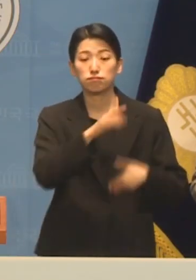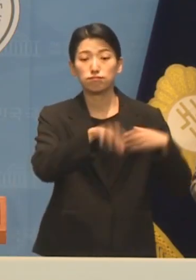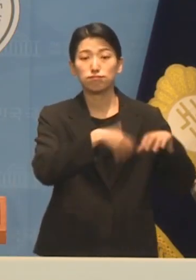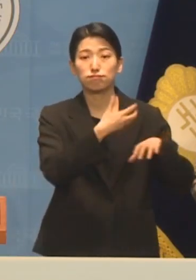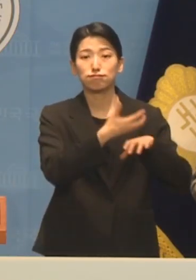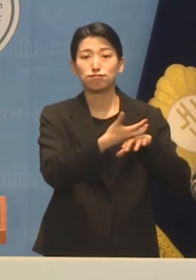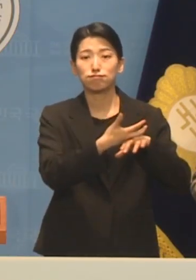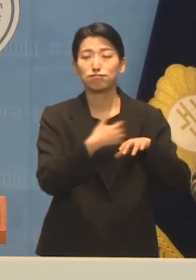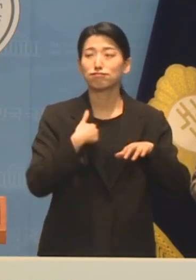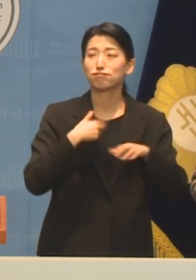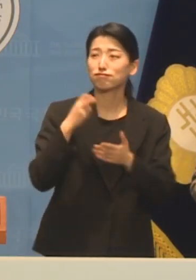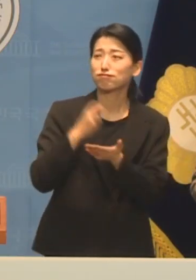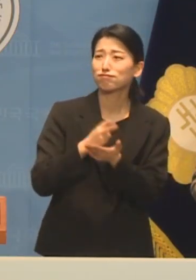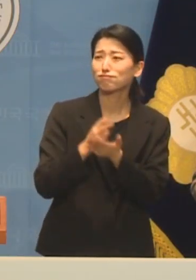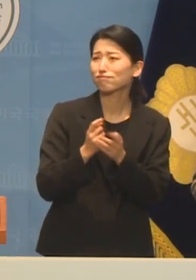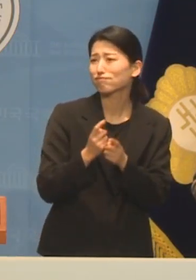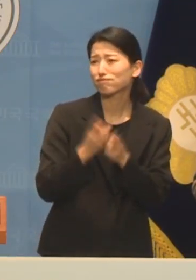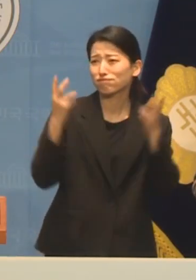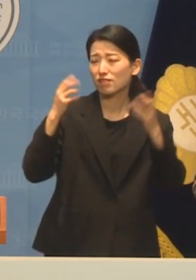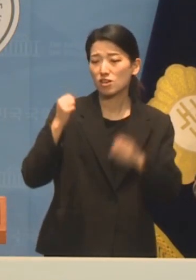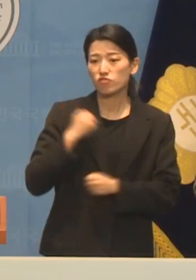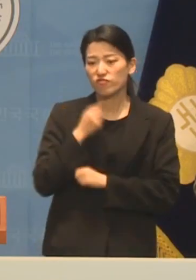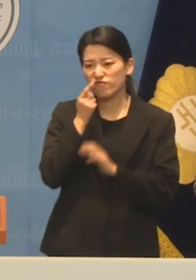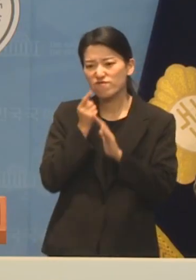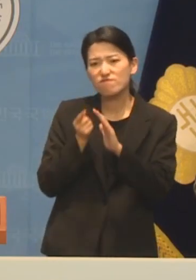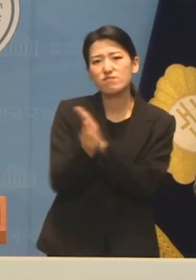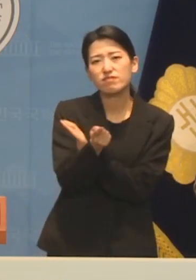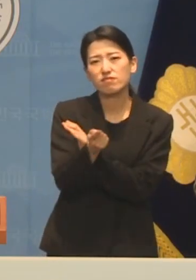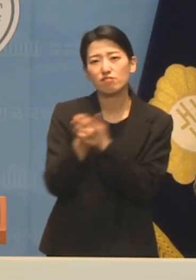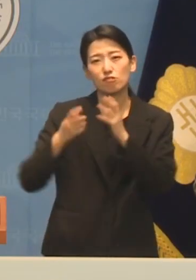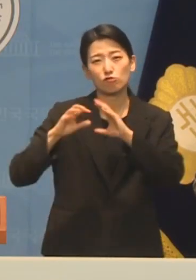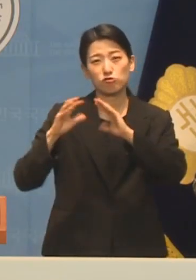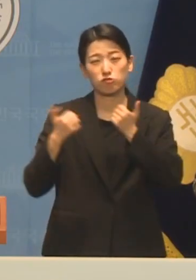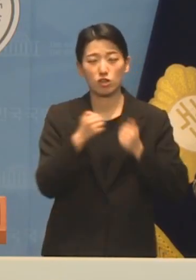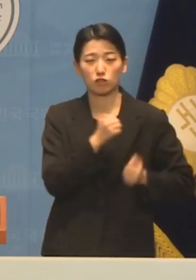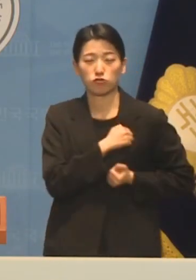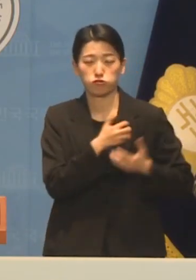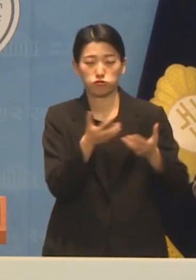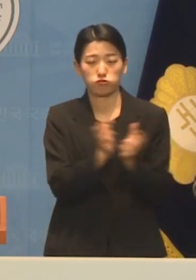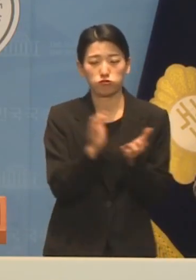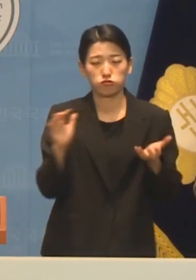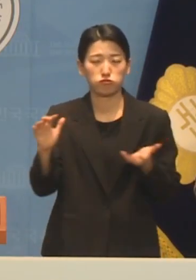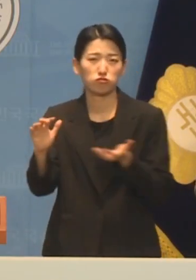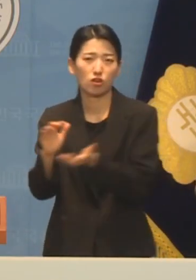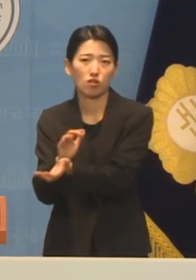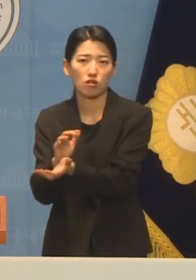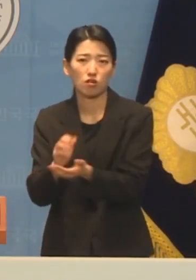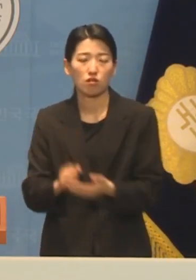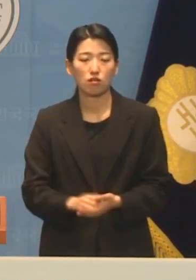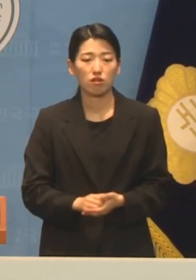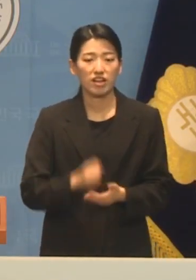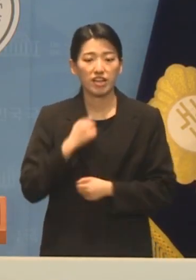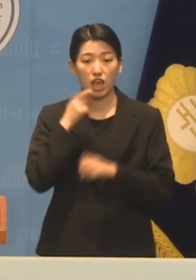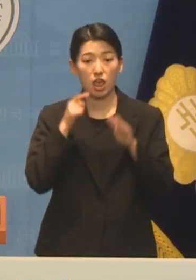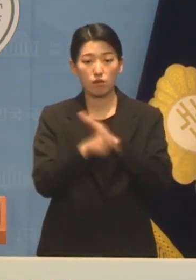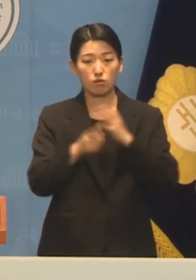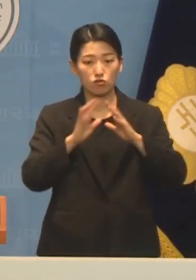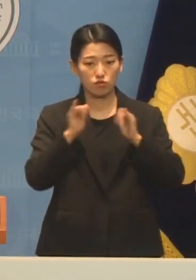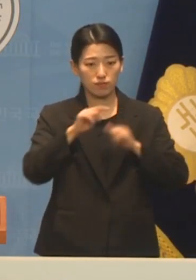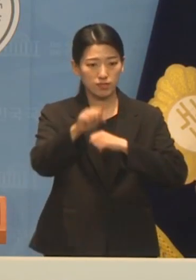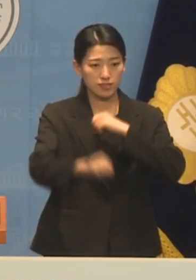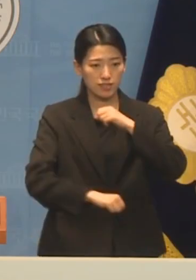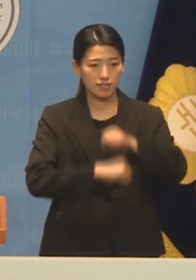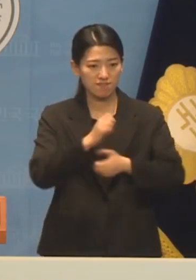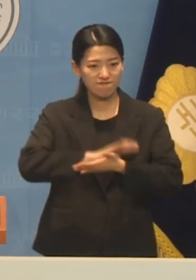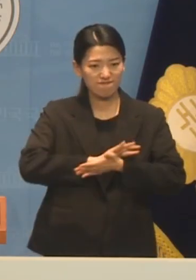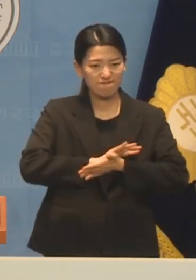군합발을 올린 그날, 무장한 군인이 국회를 침탈하고 계엄령으로 국민의 자유를 짓밟던